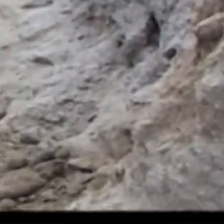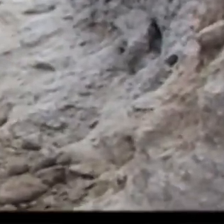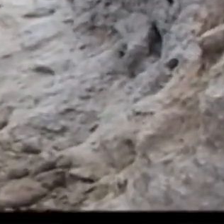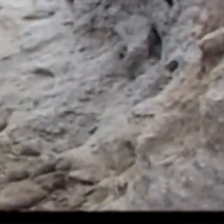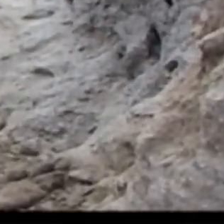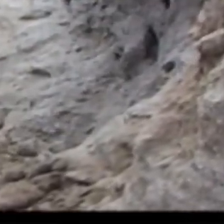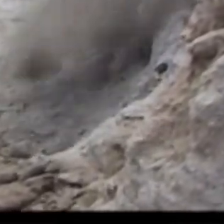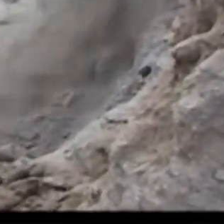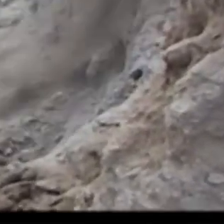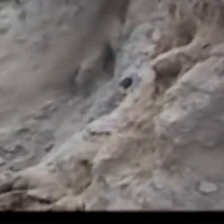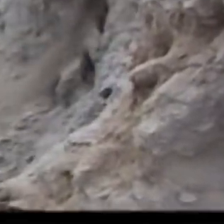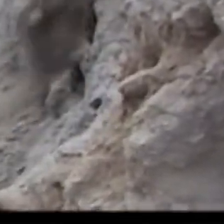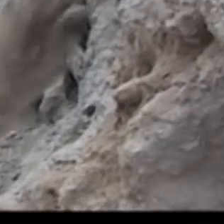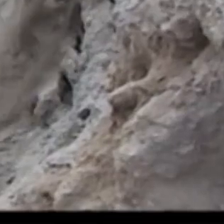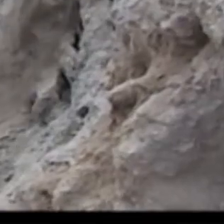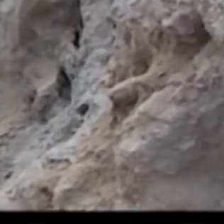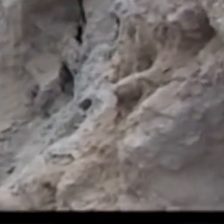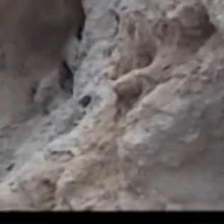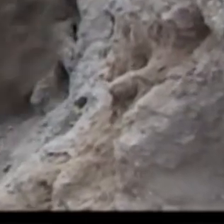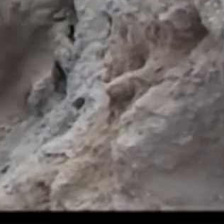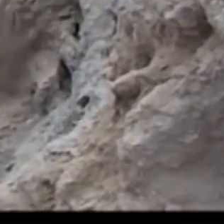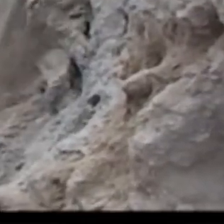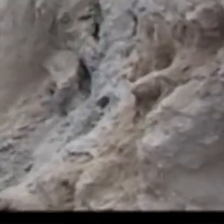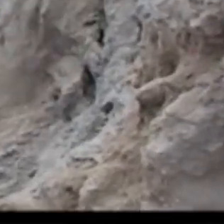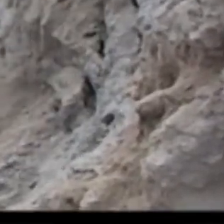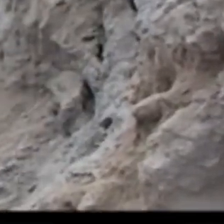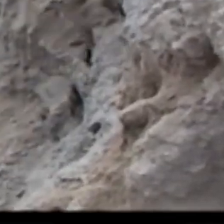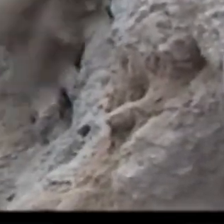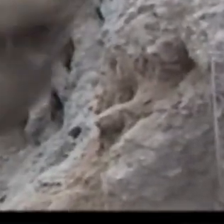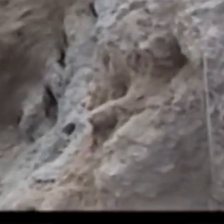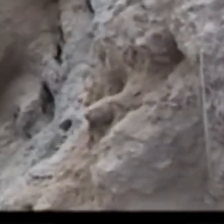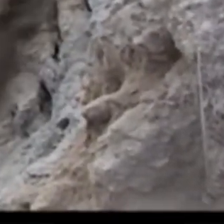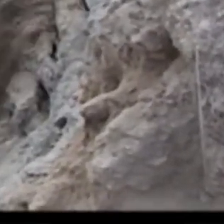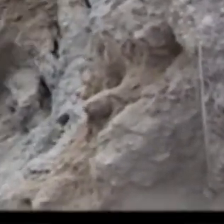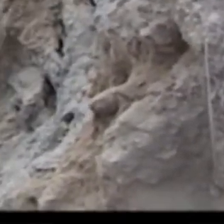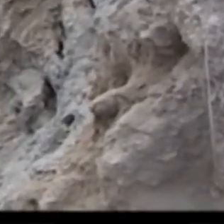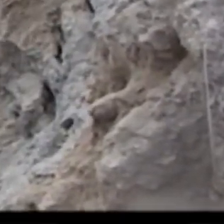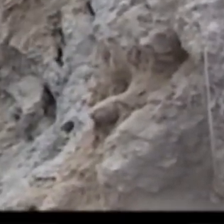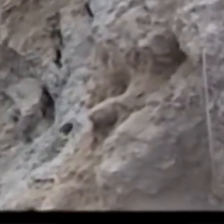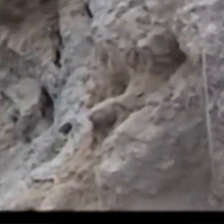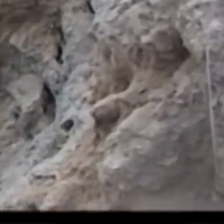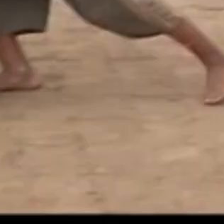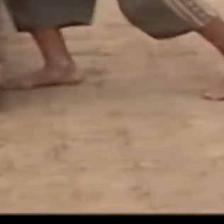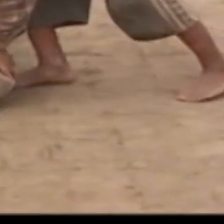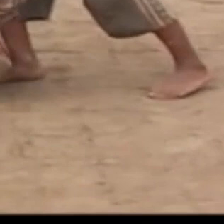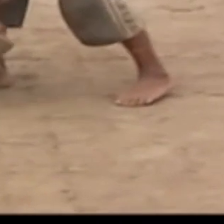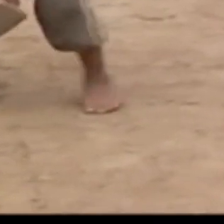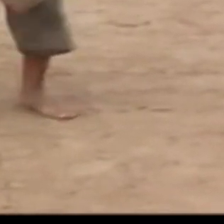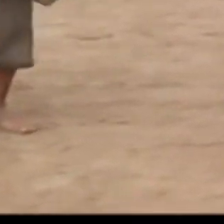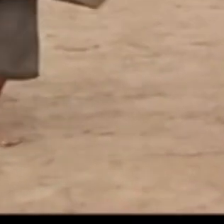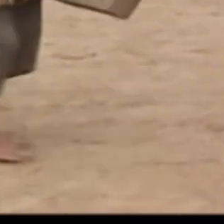que están siendo violados sistemáticamente. Los numerosos informes que nos van llegando de los